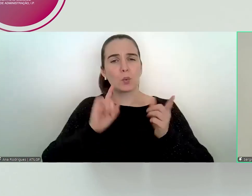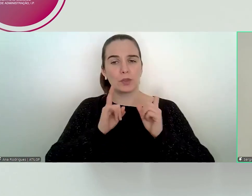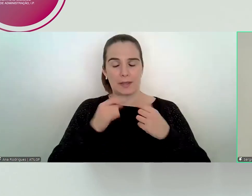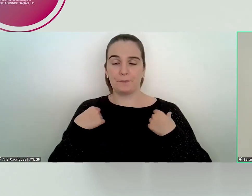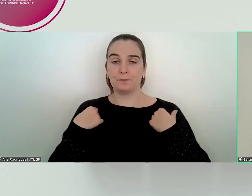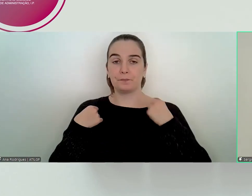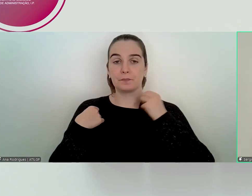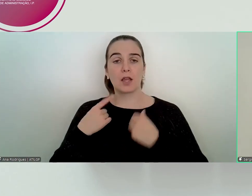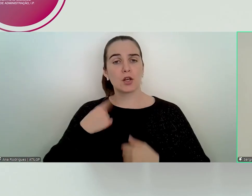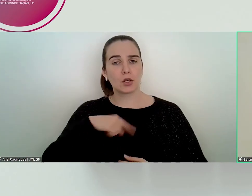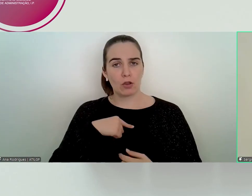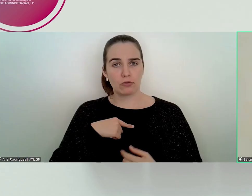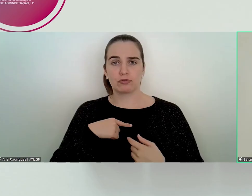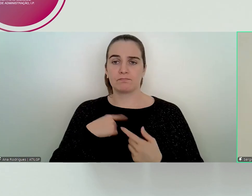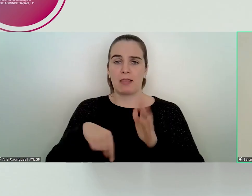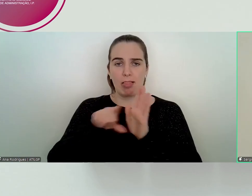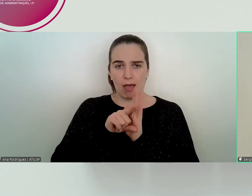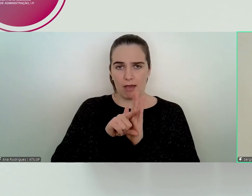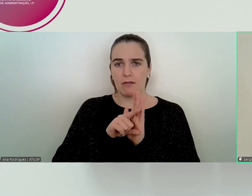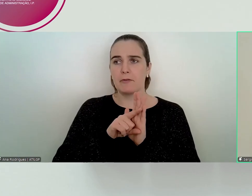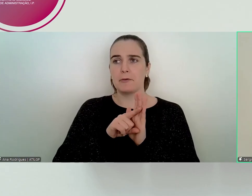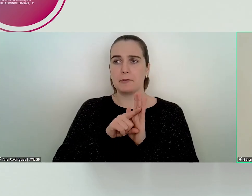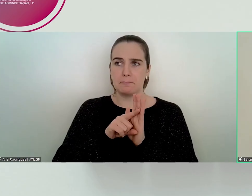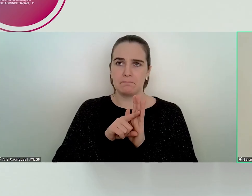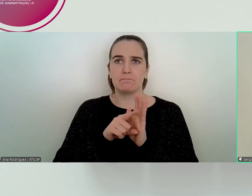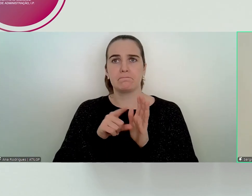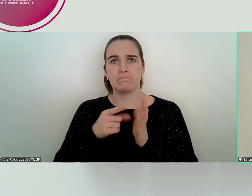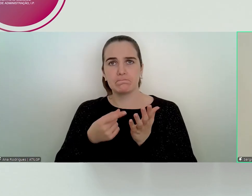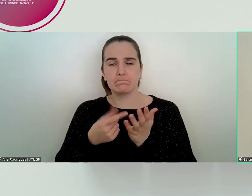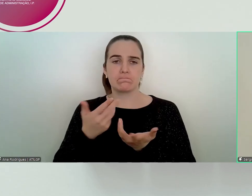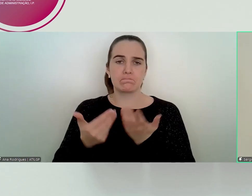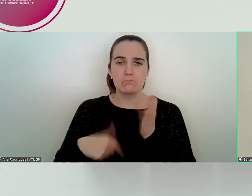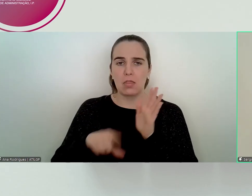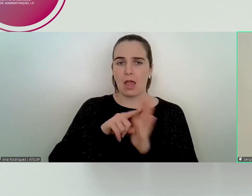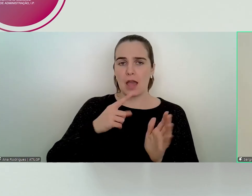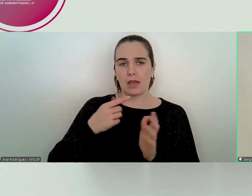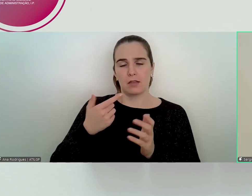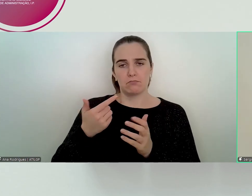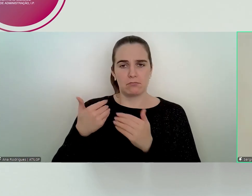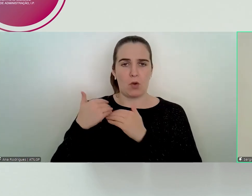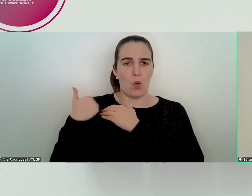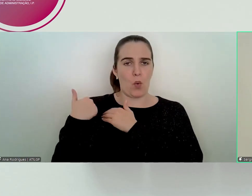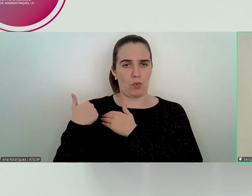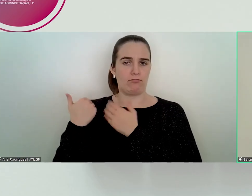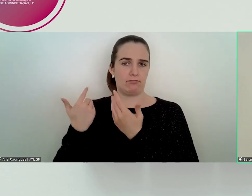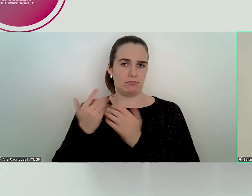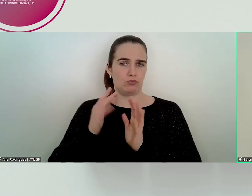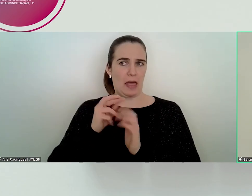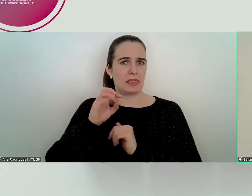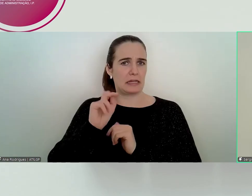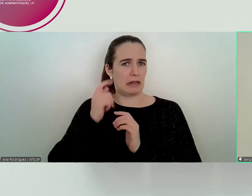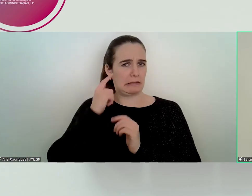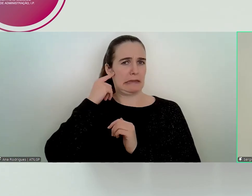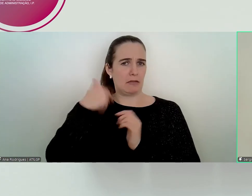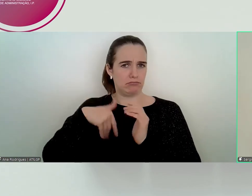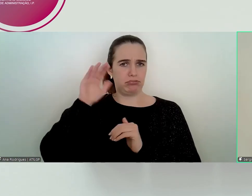nós, enfim, termos um enquadramento legal bastante avançado nesta matéria já há mais de 30 anos em Portugal,